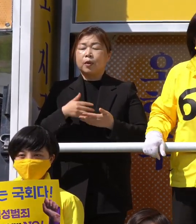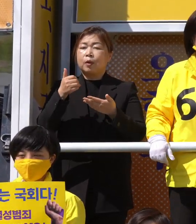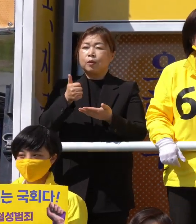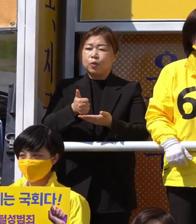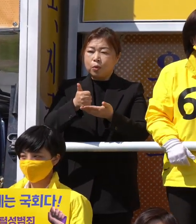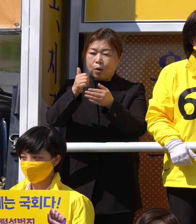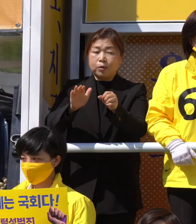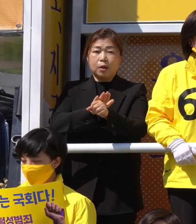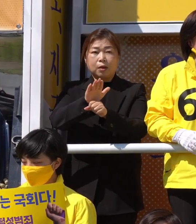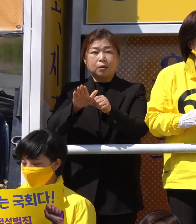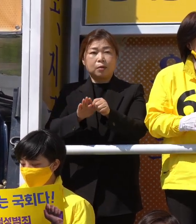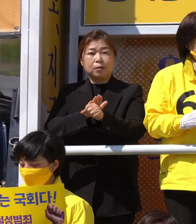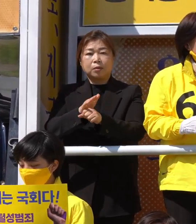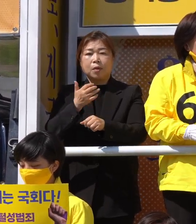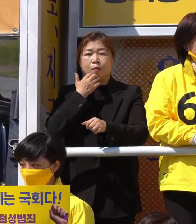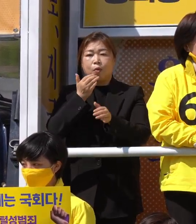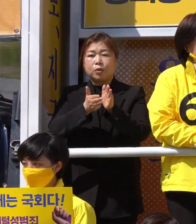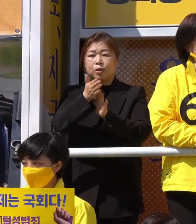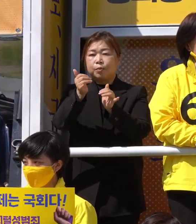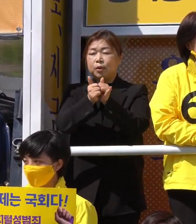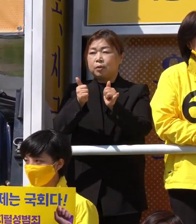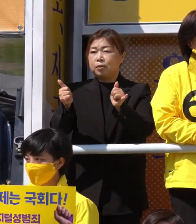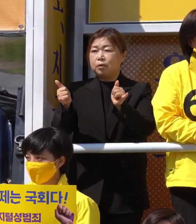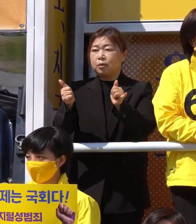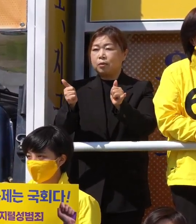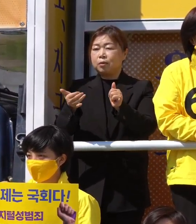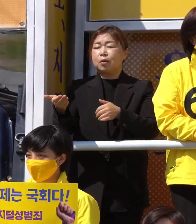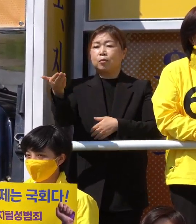존경하고 사랑하는 서울시민 여러분,